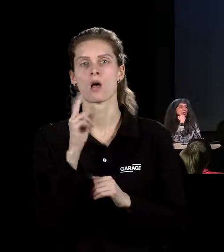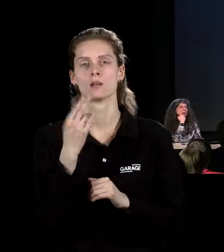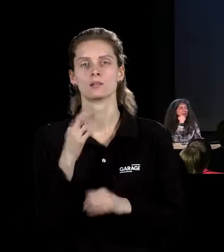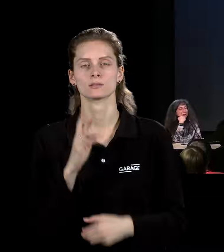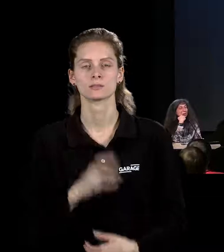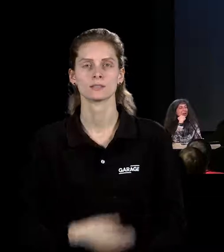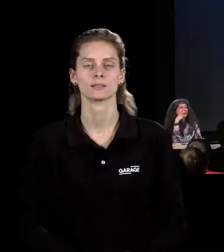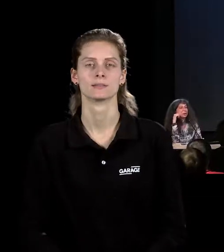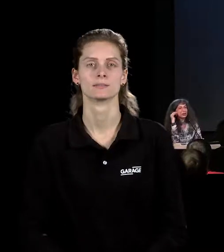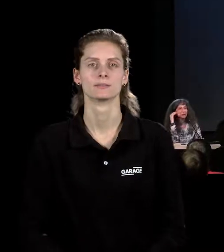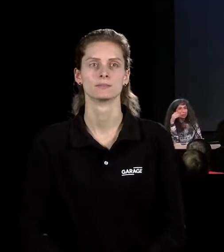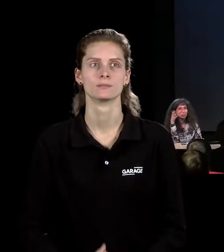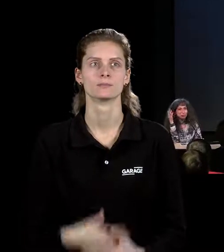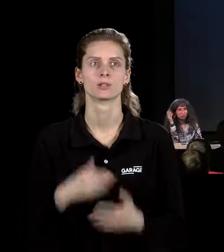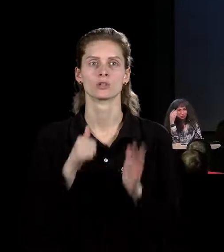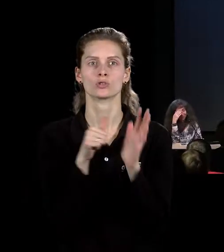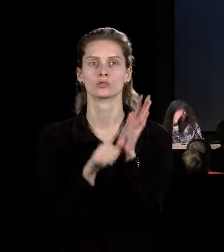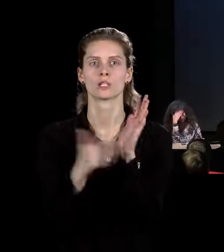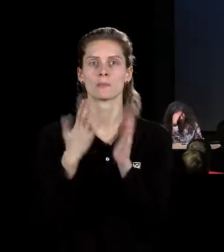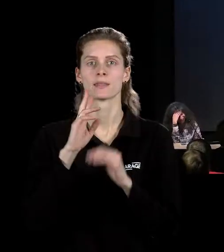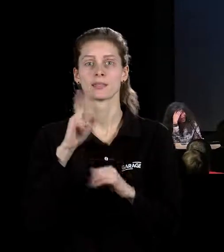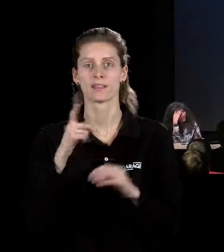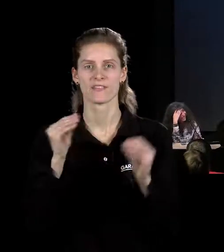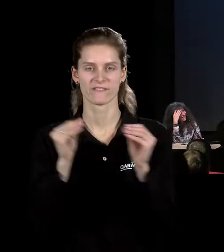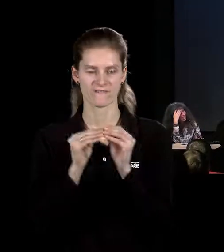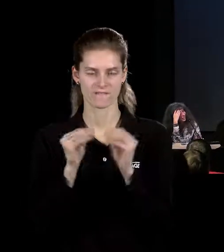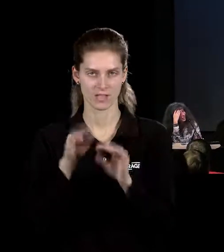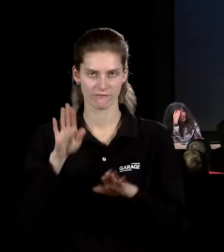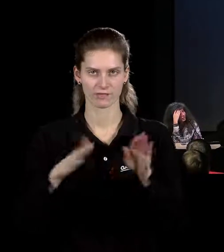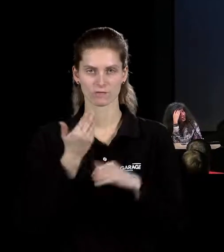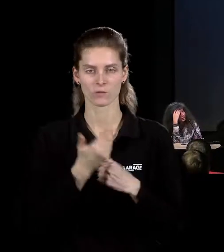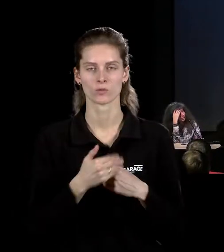уже 65 килограммов по-прежнему вес тела художника,